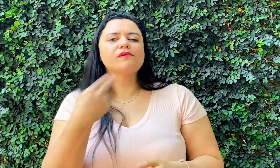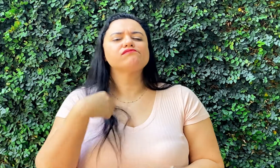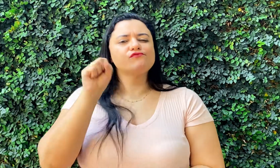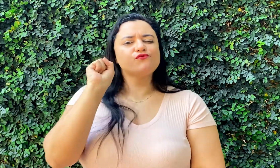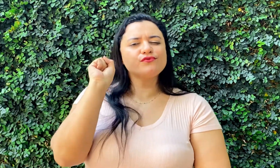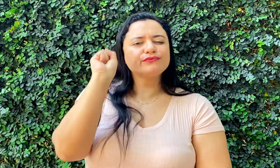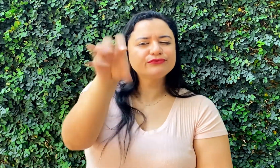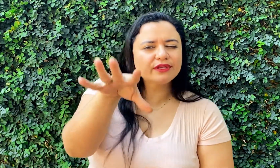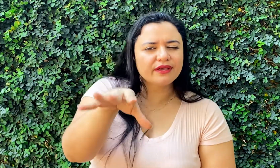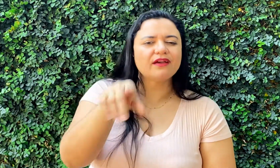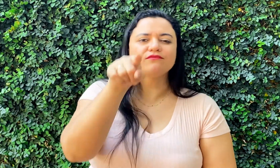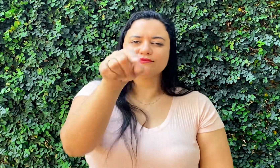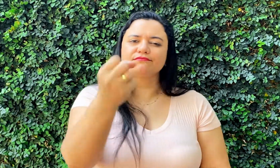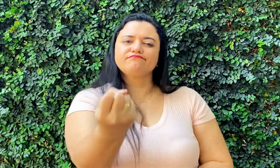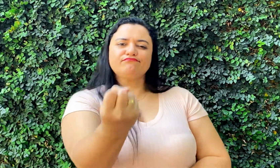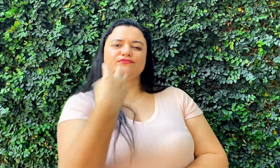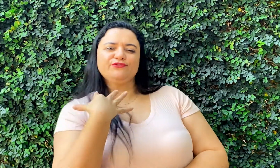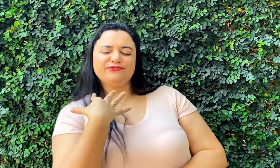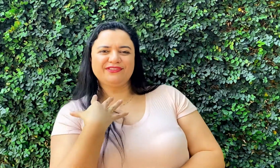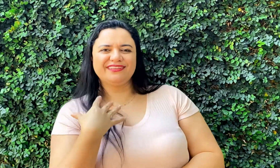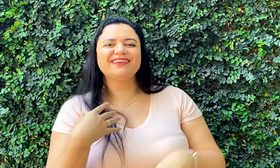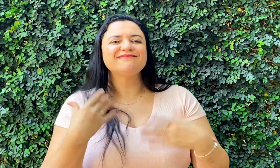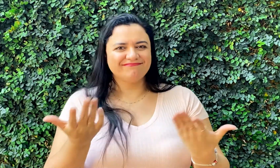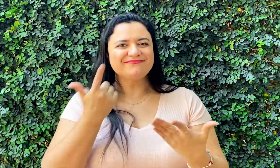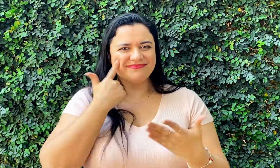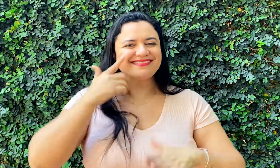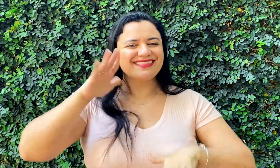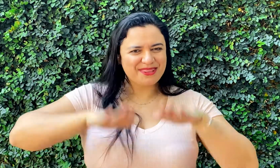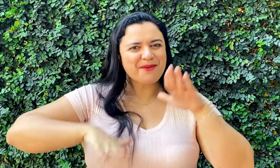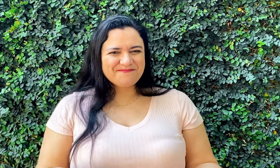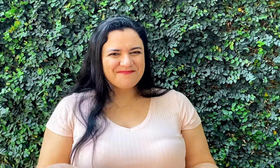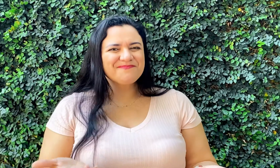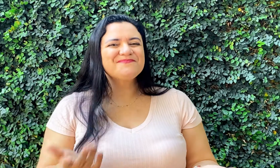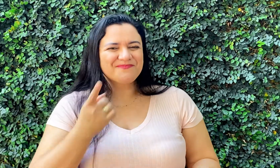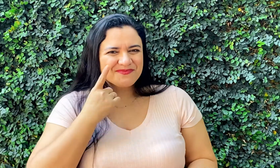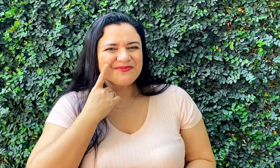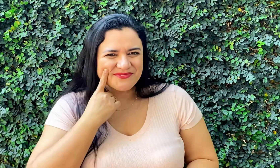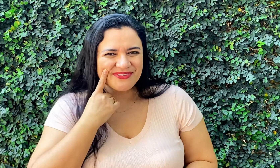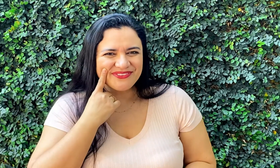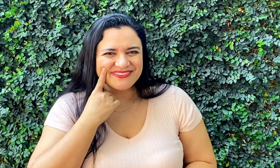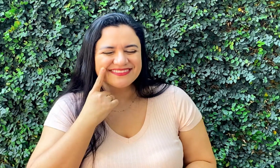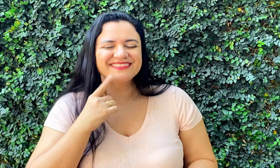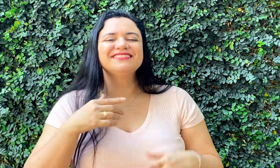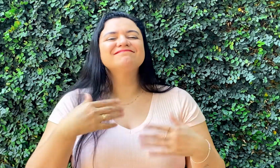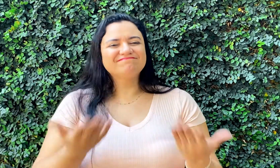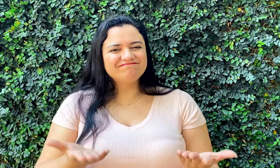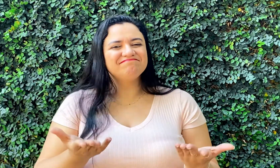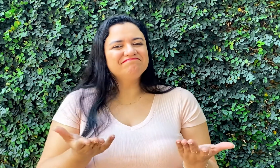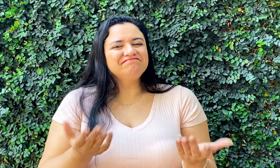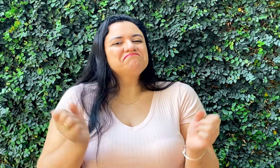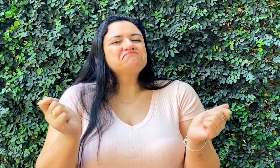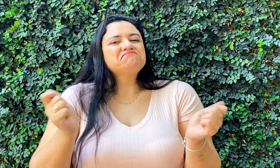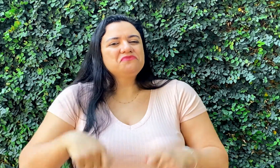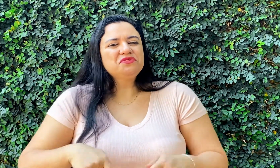nós temos as conjugações ar, ir. E na Libras? Vai depender também Nós temos